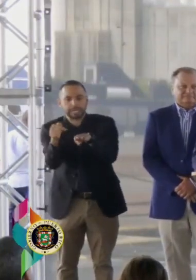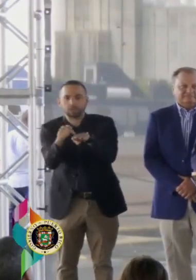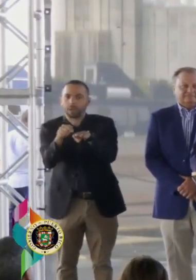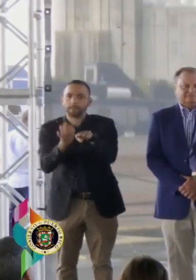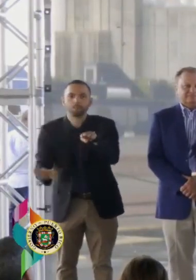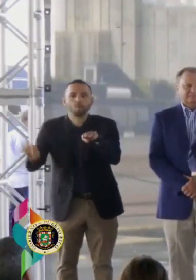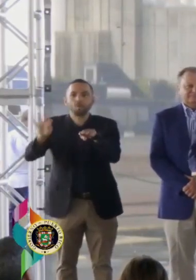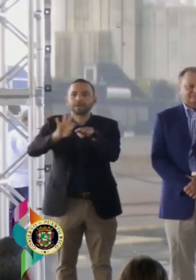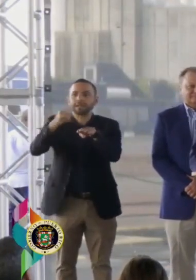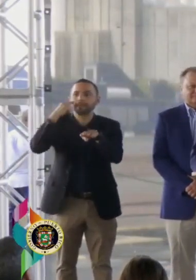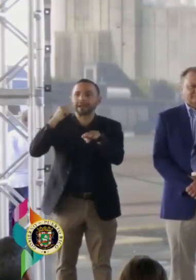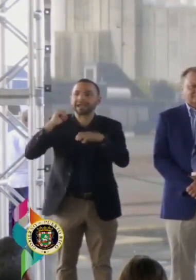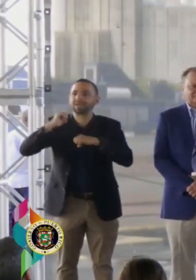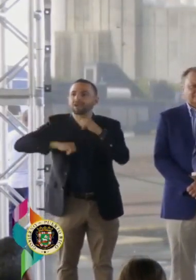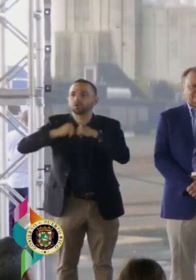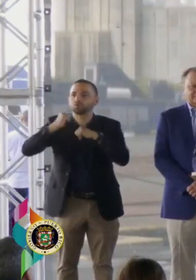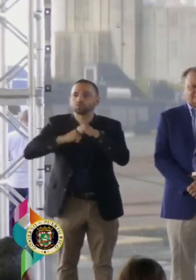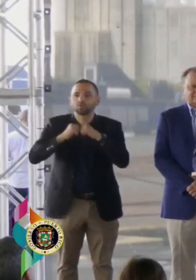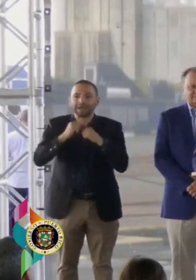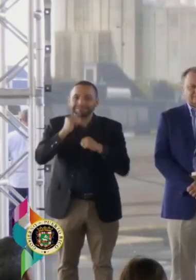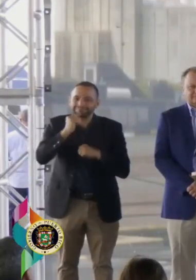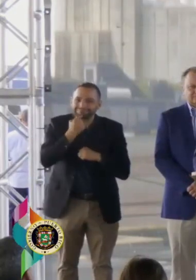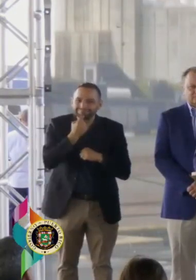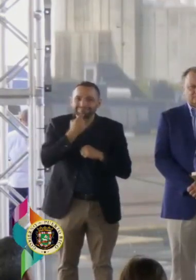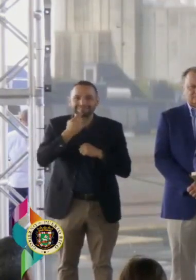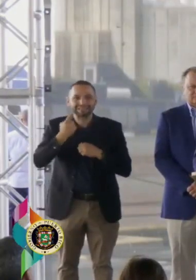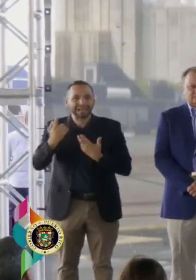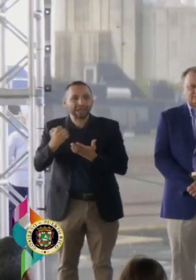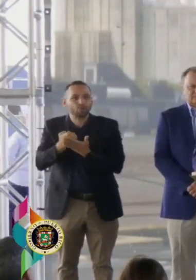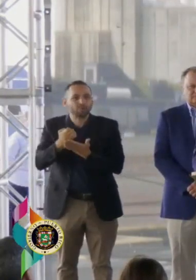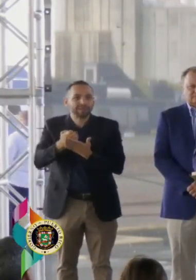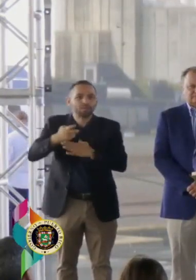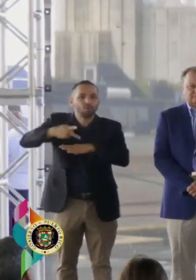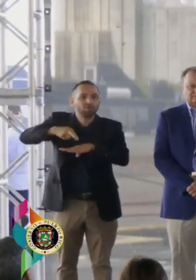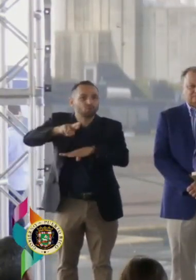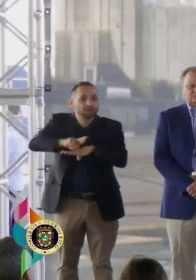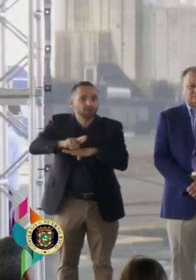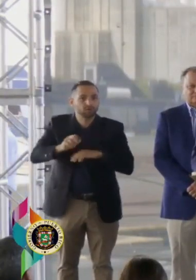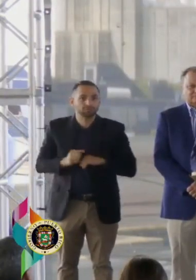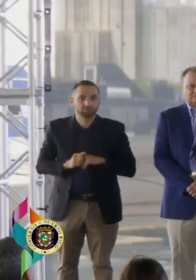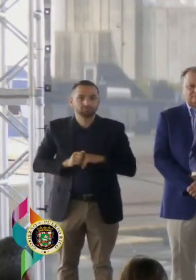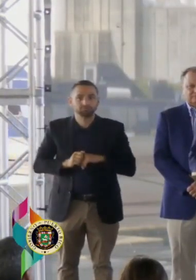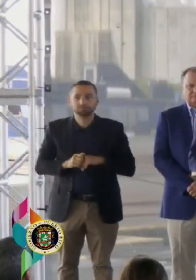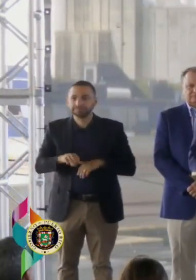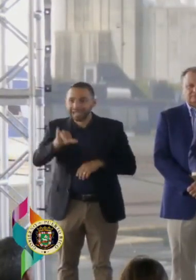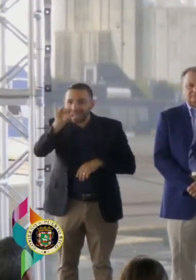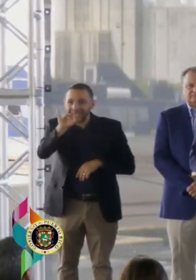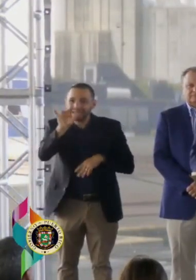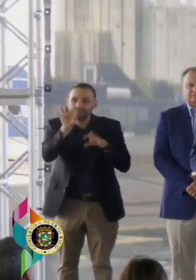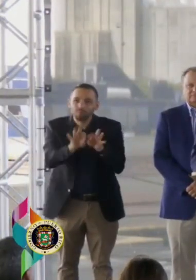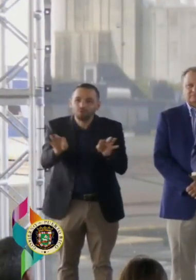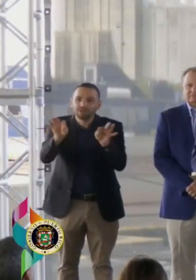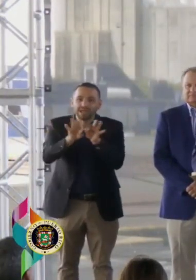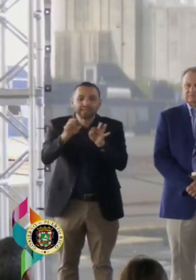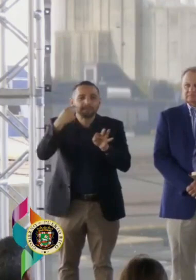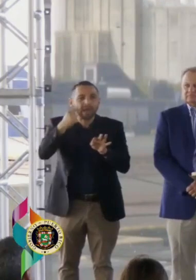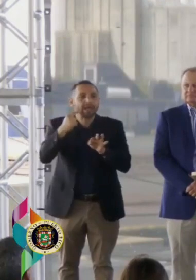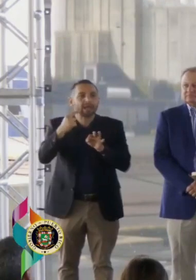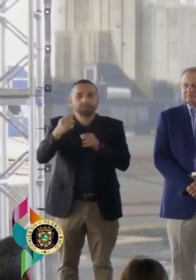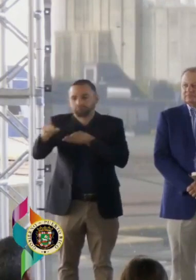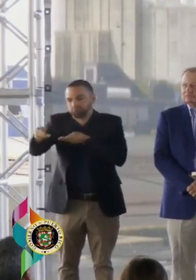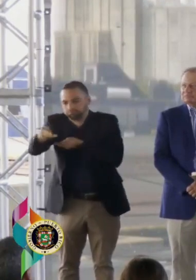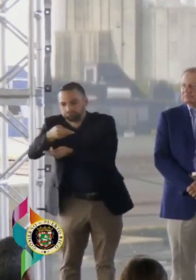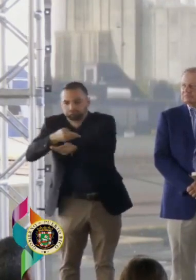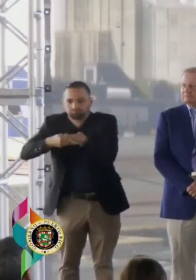crítica y necesaria para la economía y el bienestar de nuestra gente desempeñan un papel fundamental en la entrada y